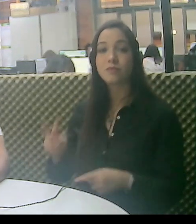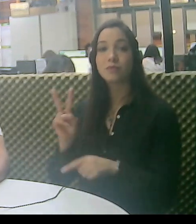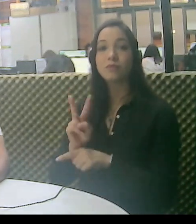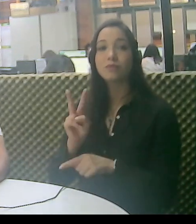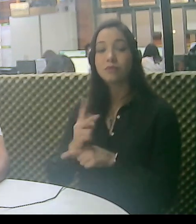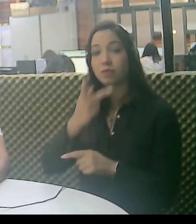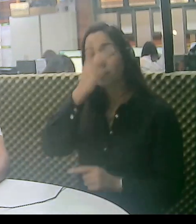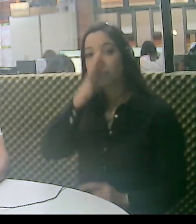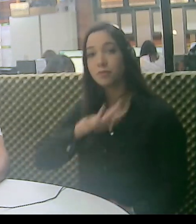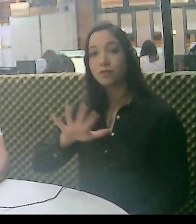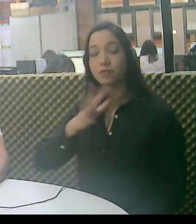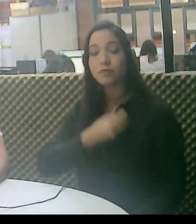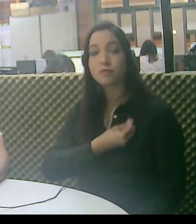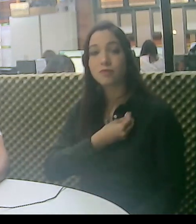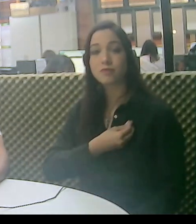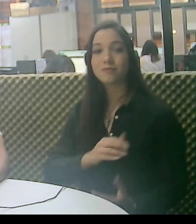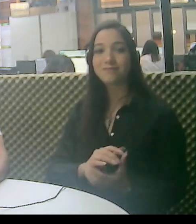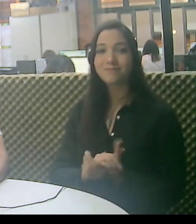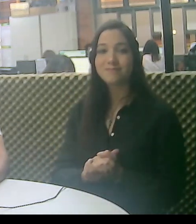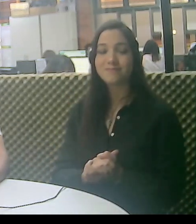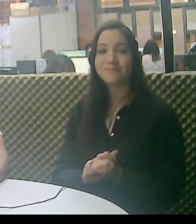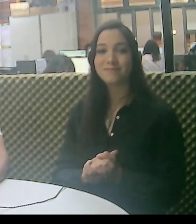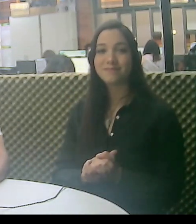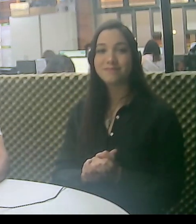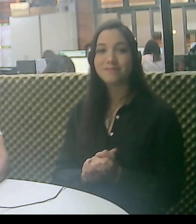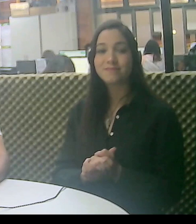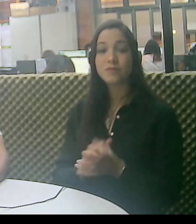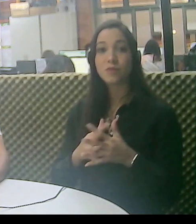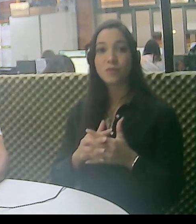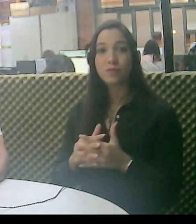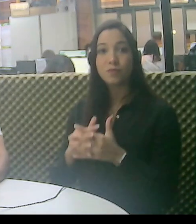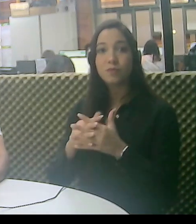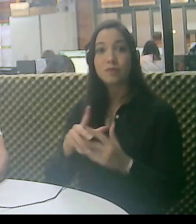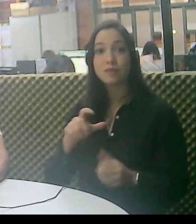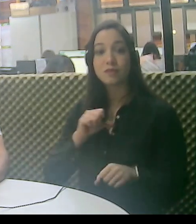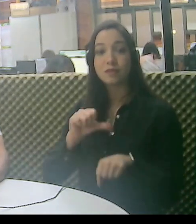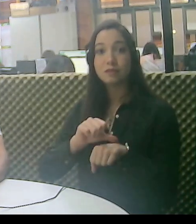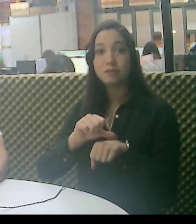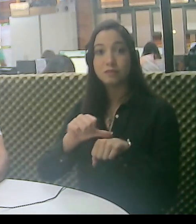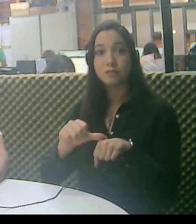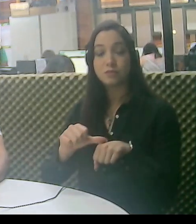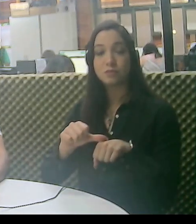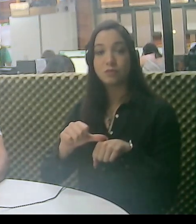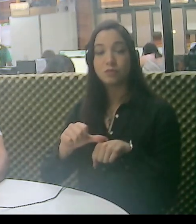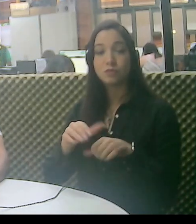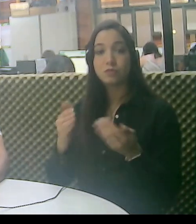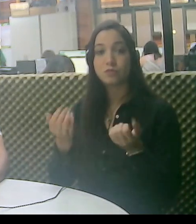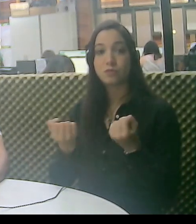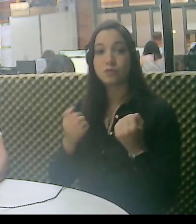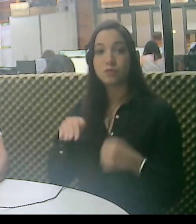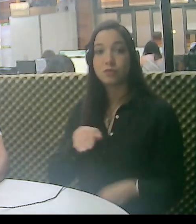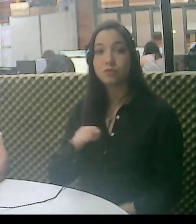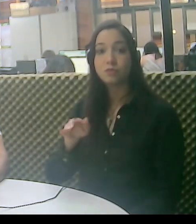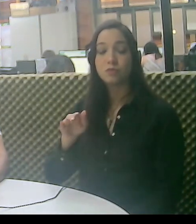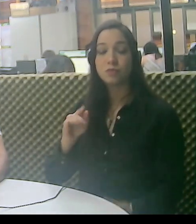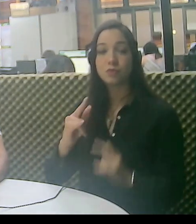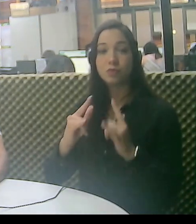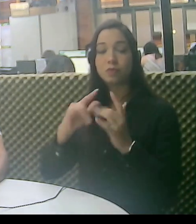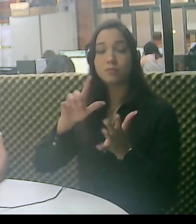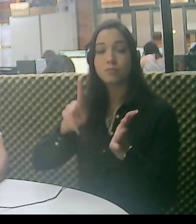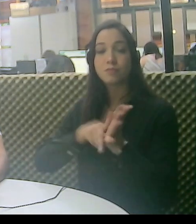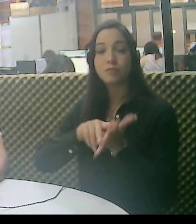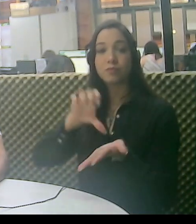vida das pessoas e dos animais. O veículo equipado para cirurgias está estacionado na sede social Gregório Pereira de